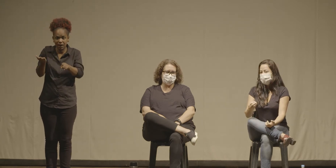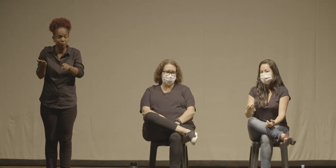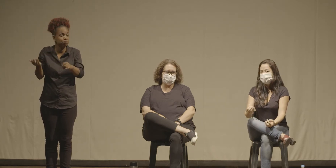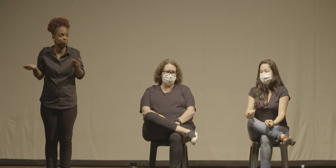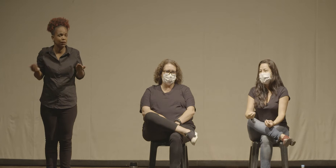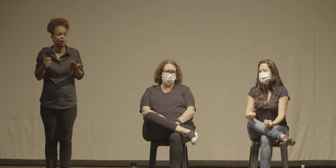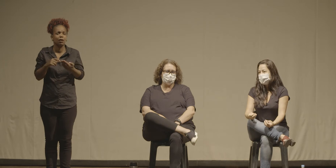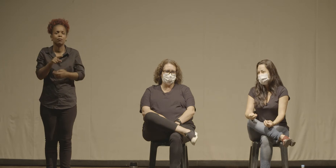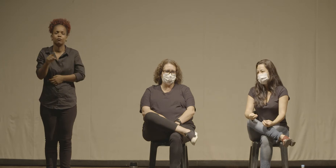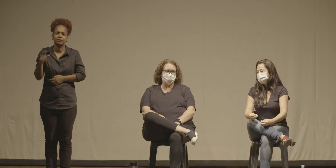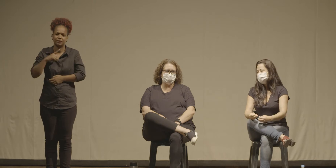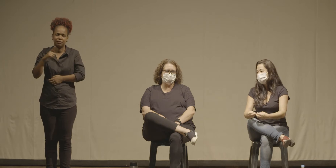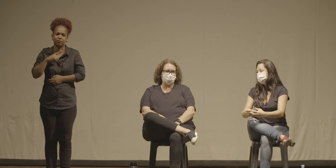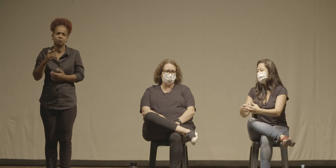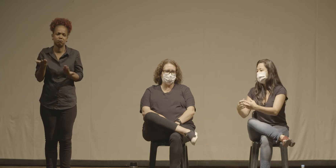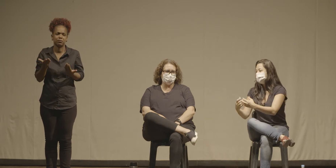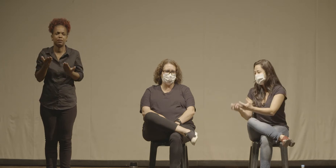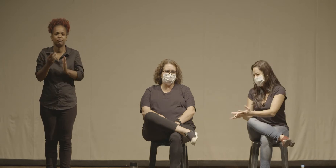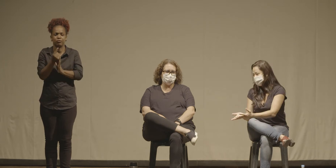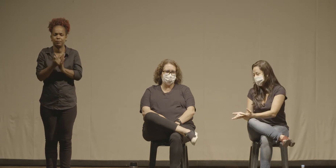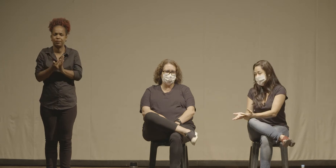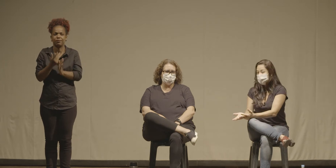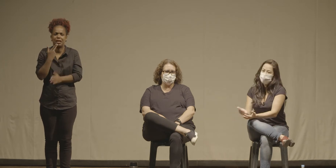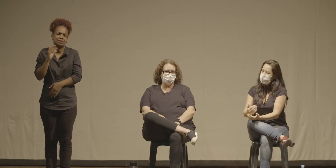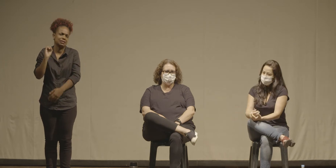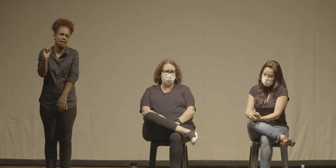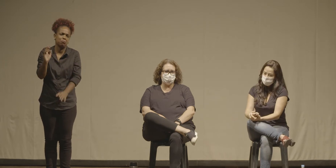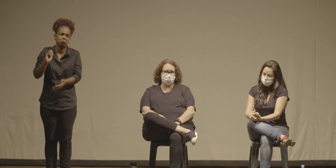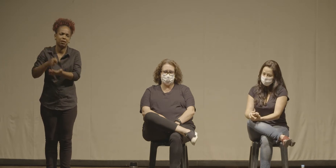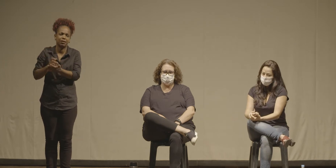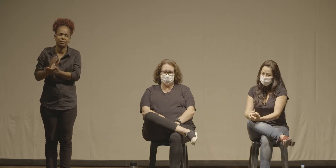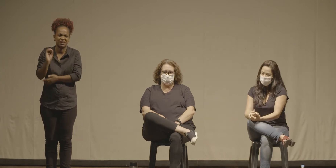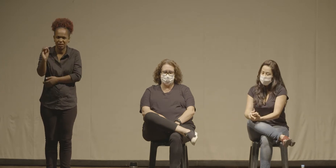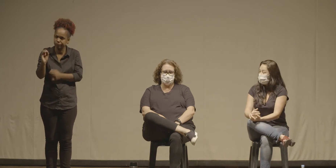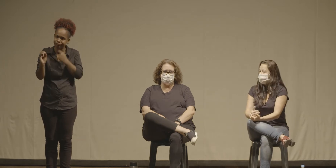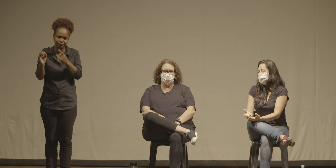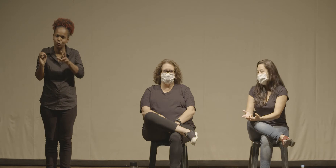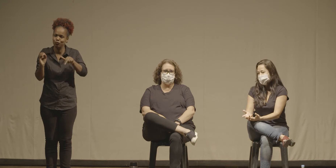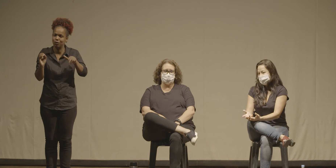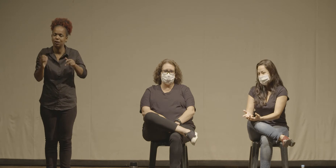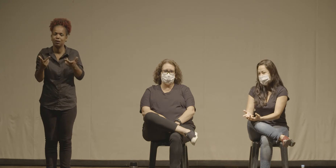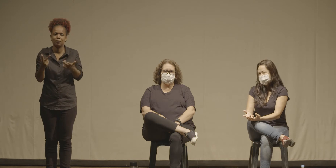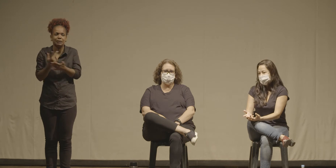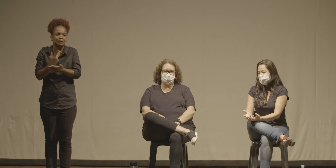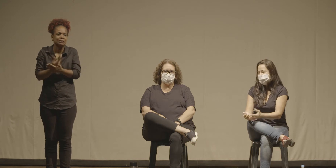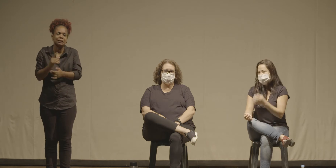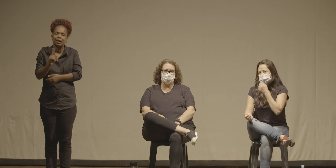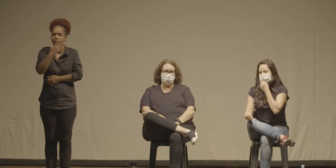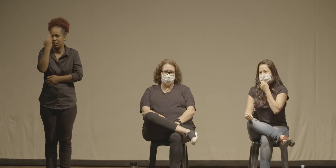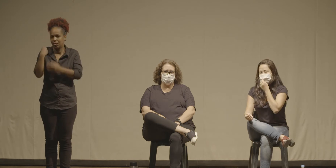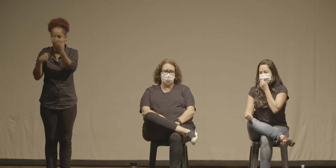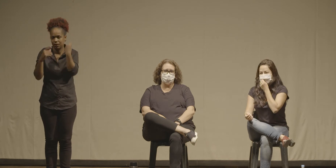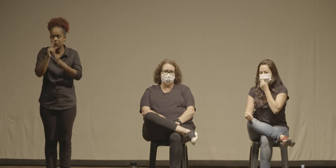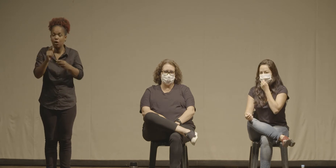mesmo quando você faz algo com orçamento zero, nunca é zero. Então, não pode errar. né?